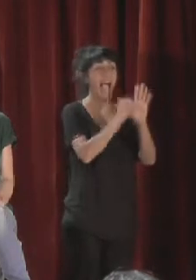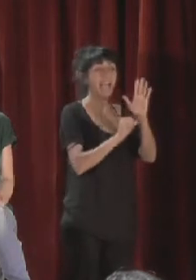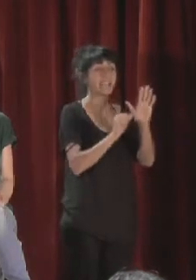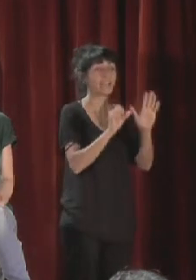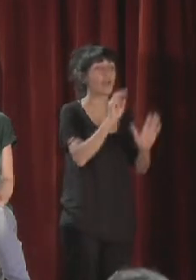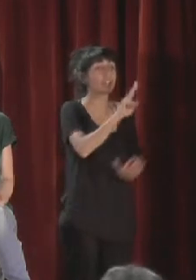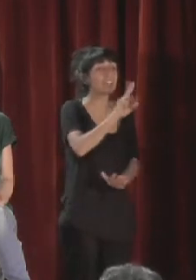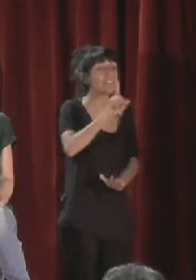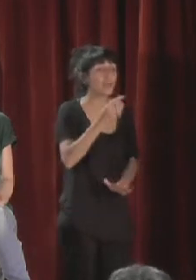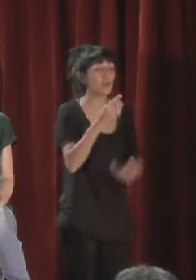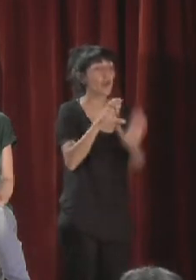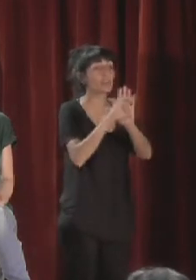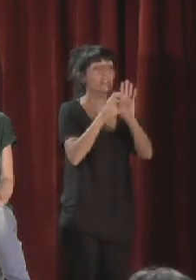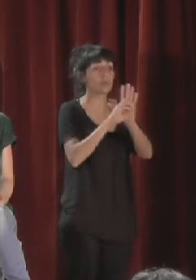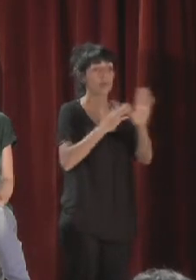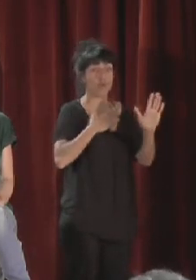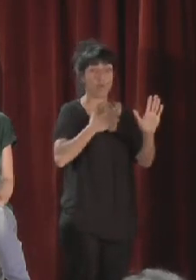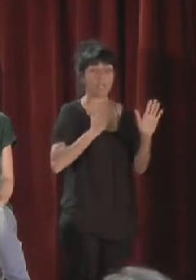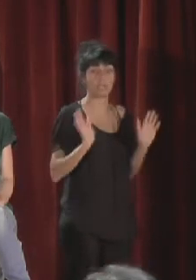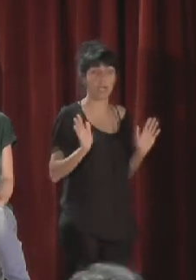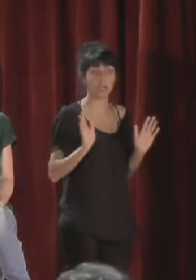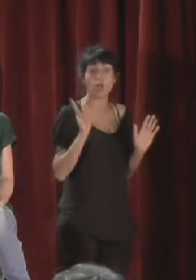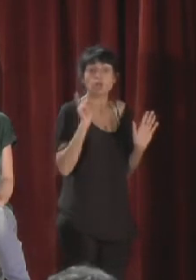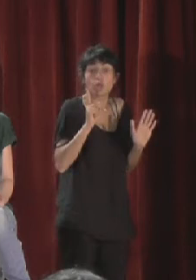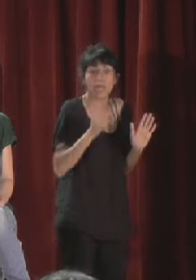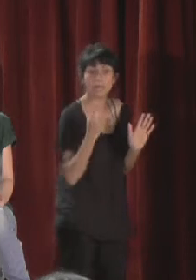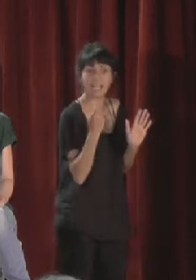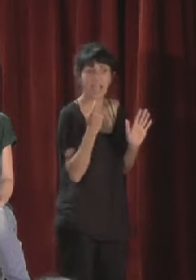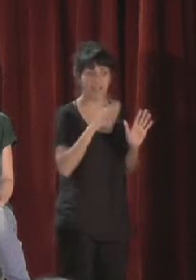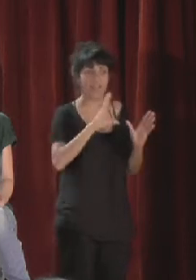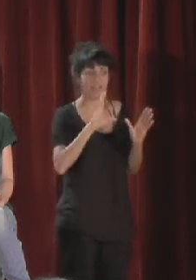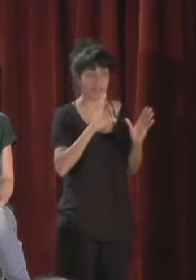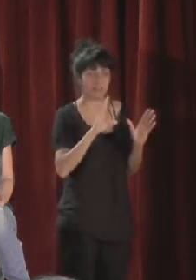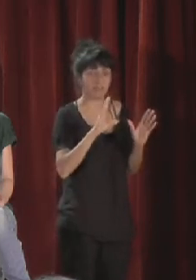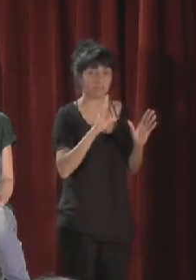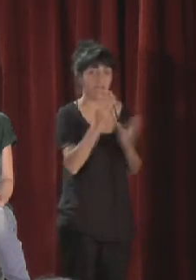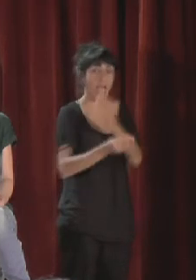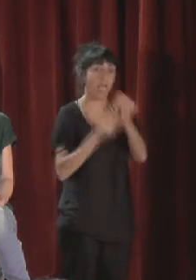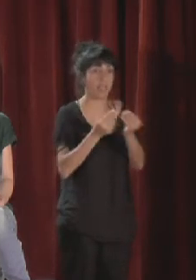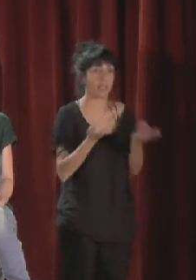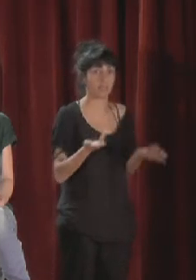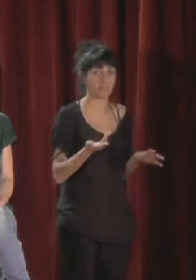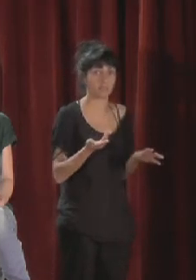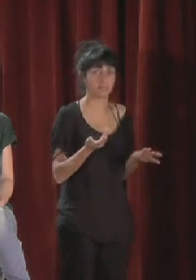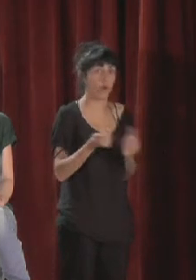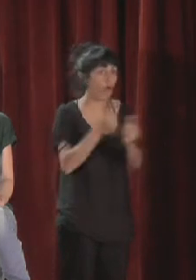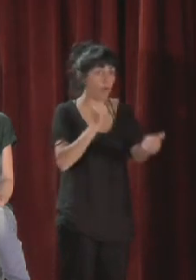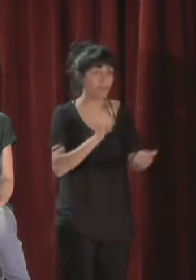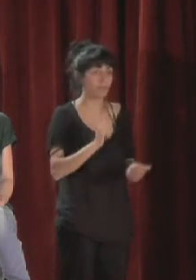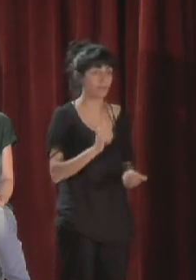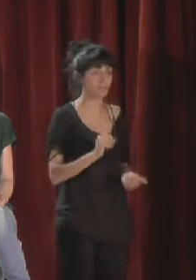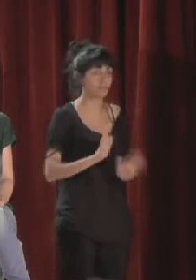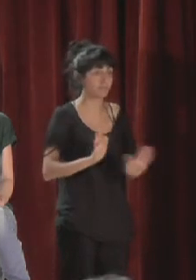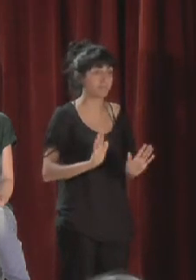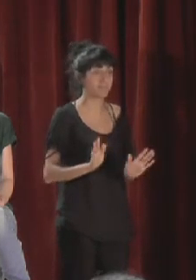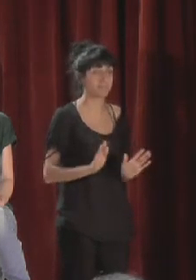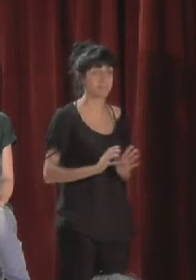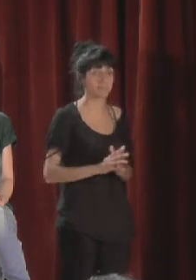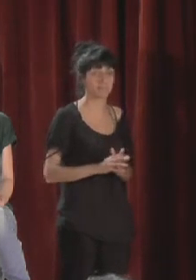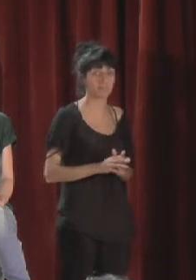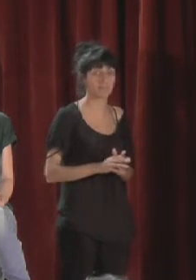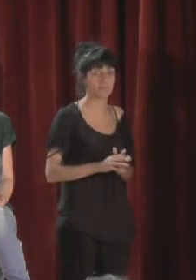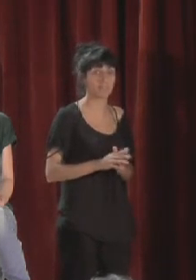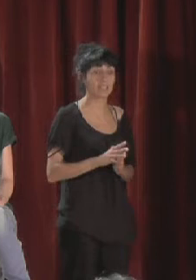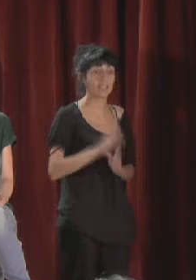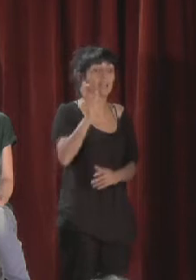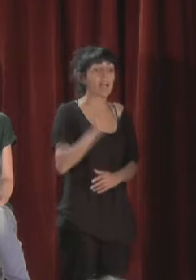da nosa Constitución. O sea que só hai que ter vontade para facelo. Nada máis. Estamos aquí porque queremos